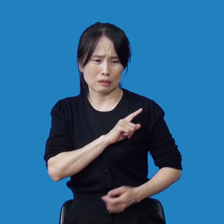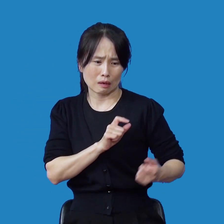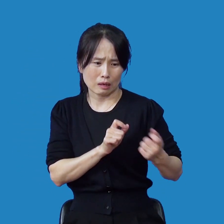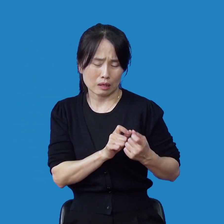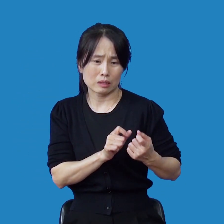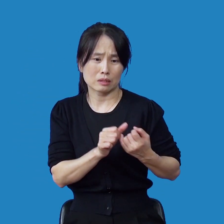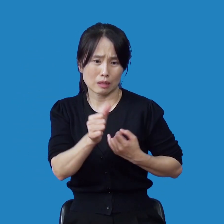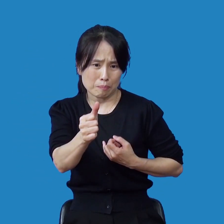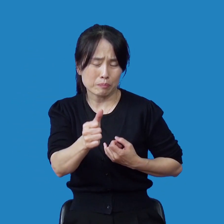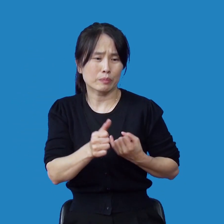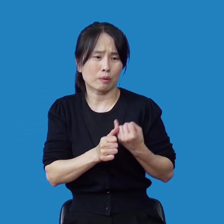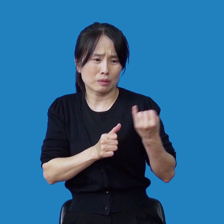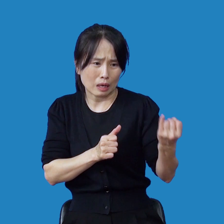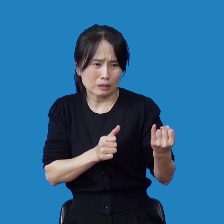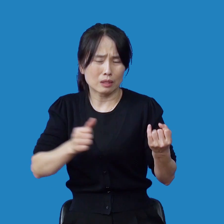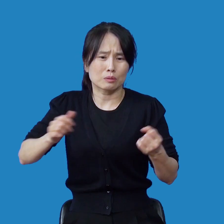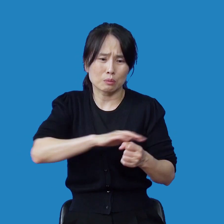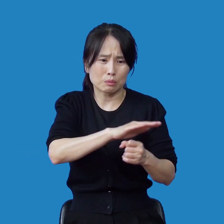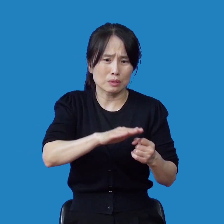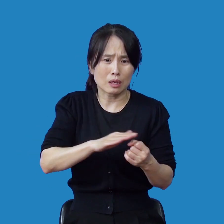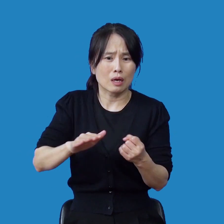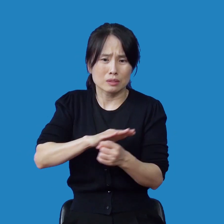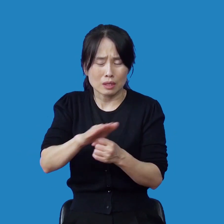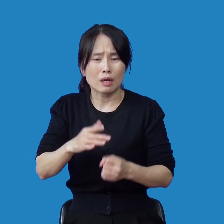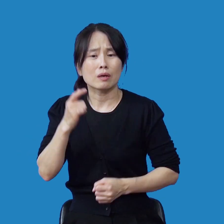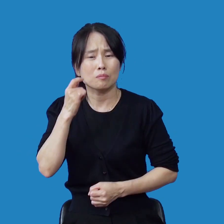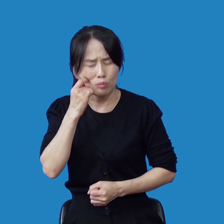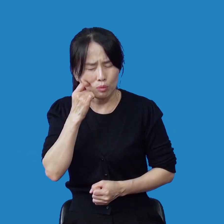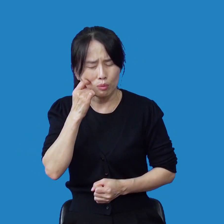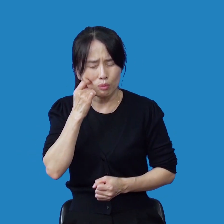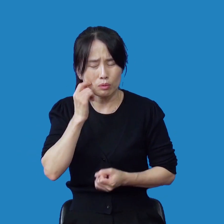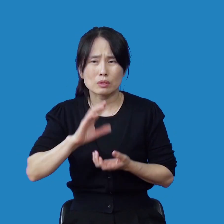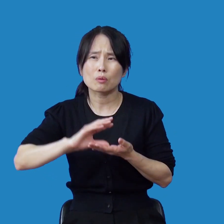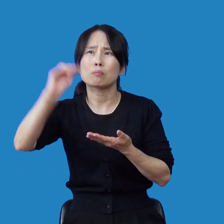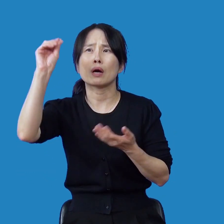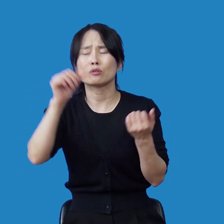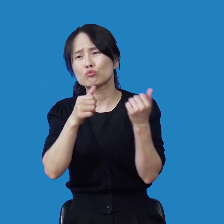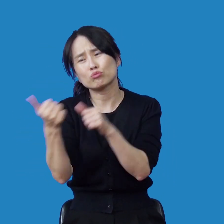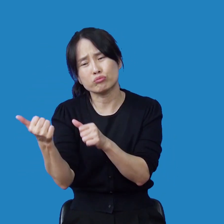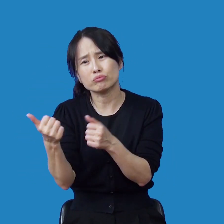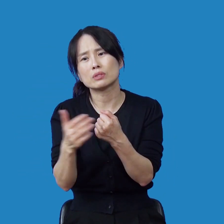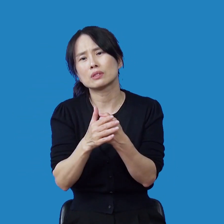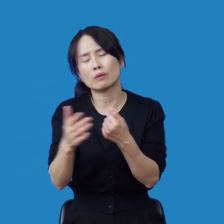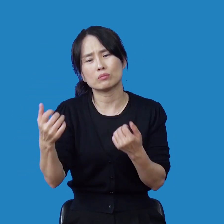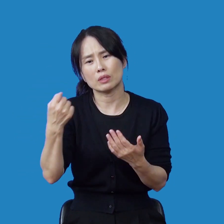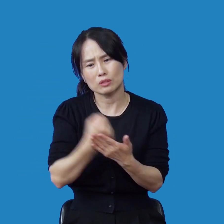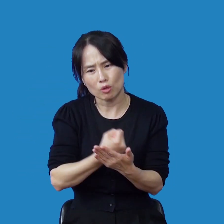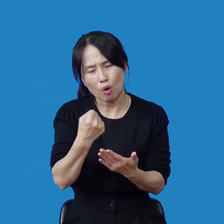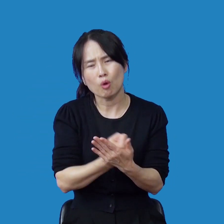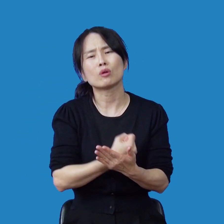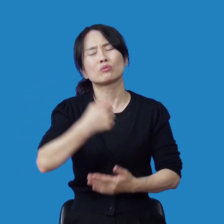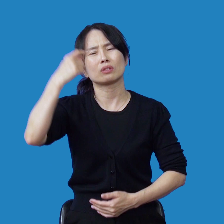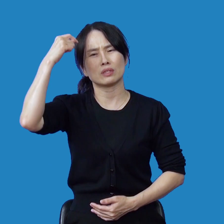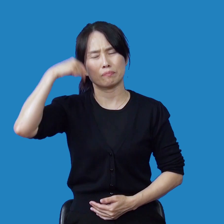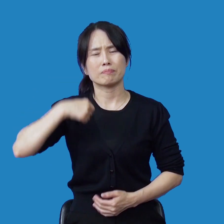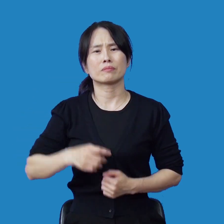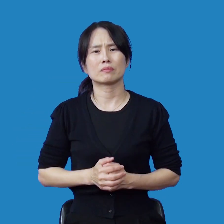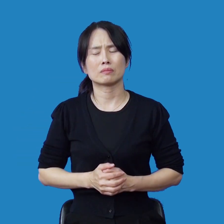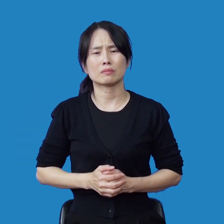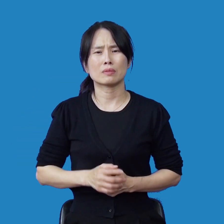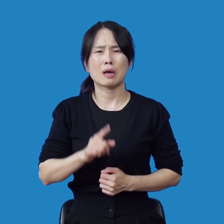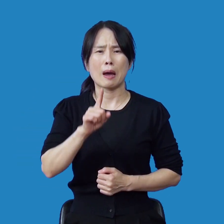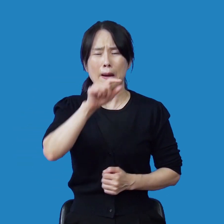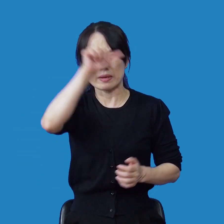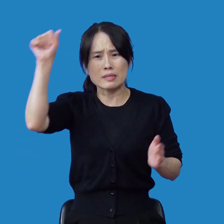내 아내도 제대로 사랑하지 못하고 가야 하는 것이, 그것이 서럽게 됩니다. 한 번뿐인